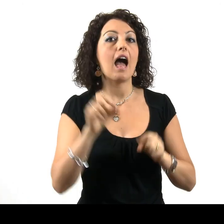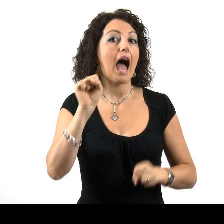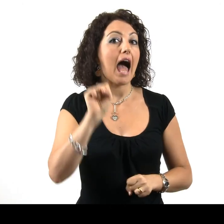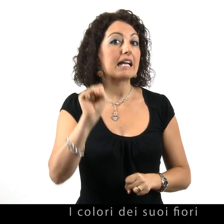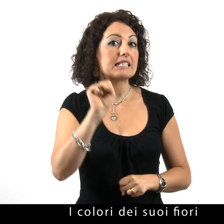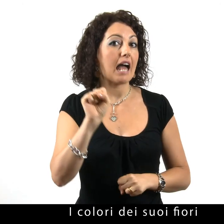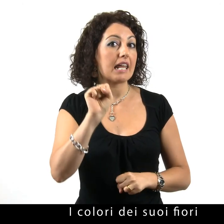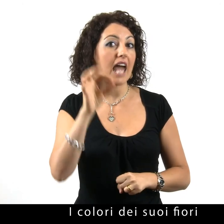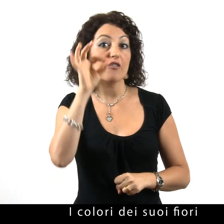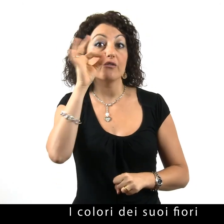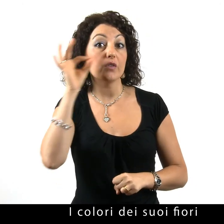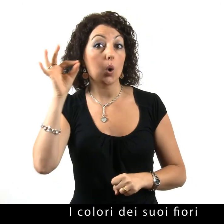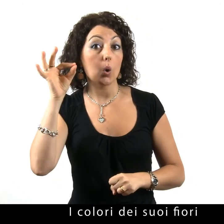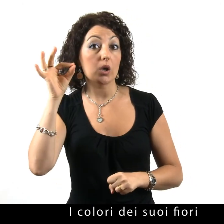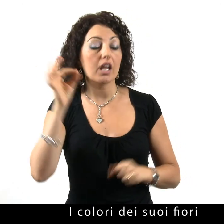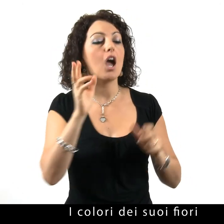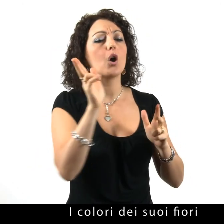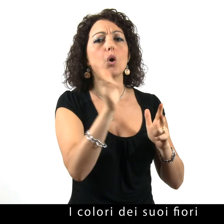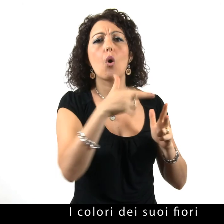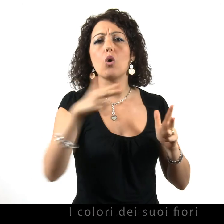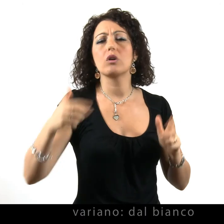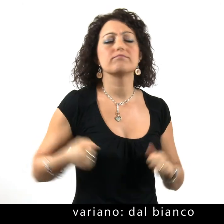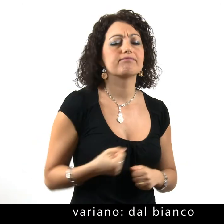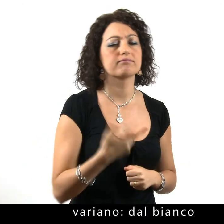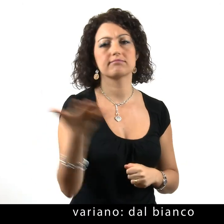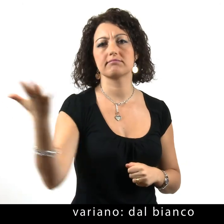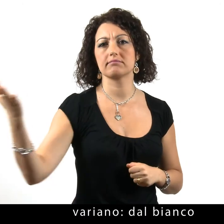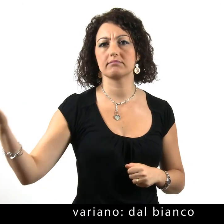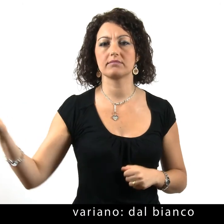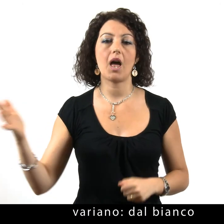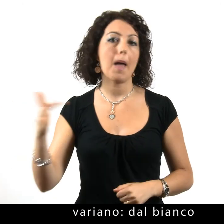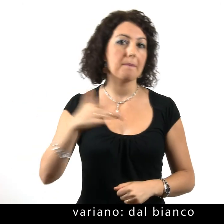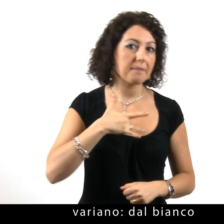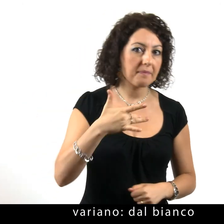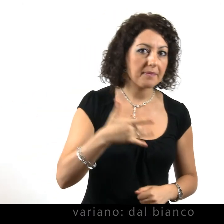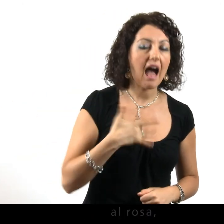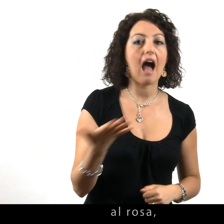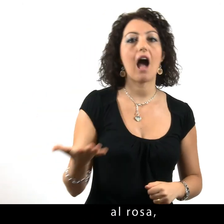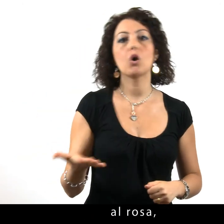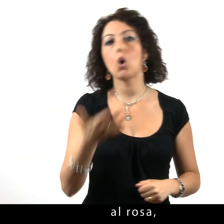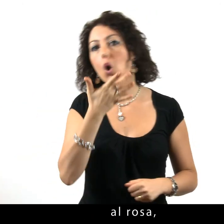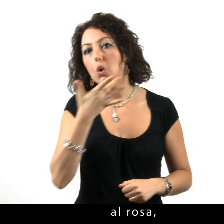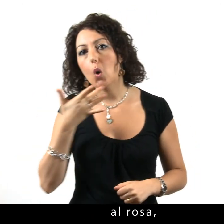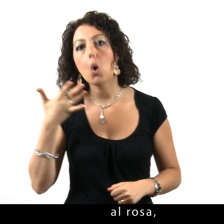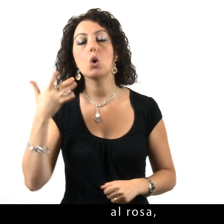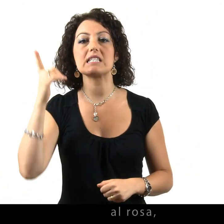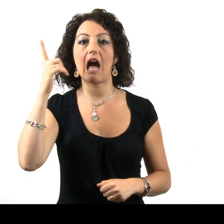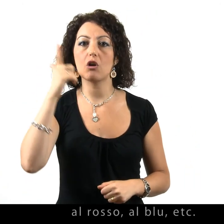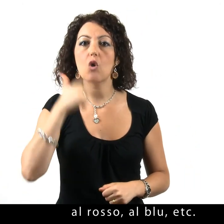I colori dei suoi fiori variano dal bianco, al rosa, al